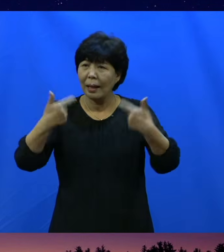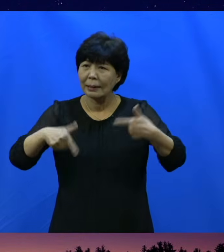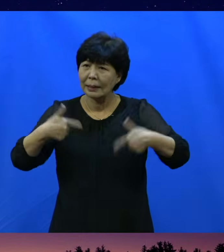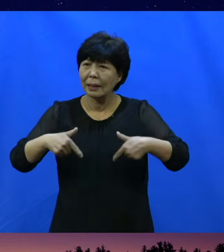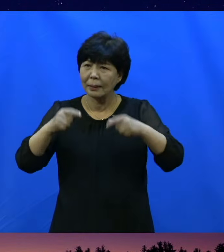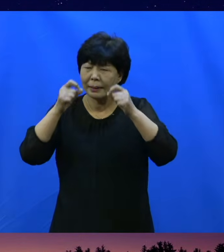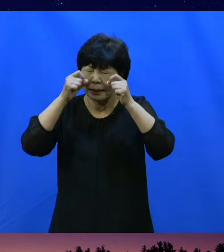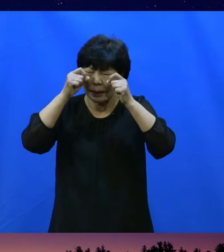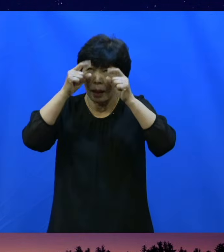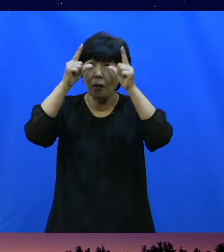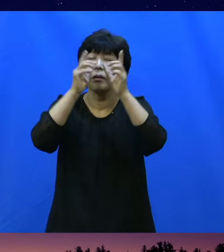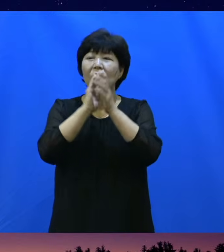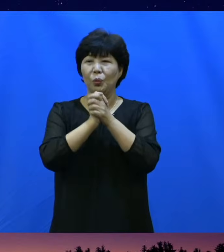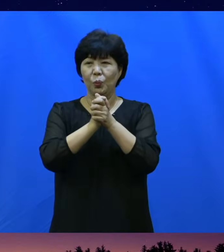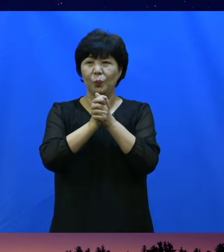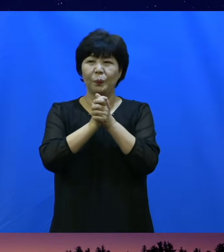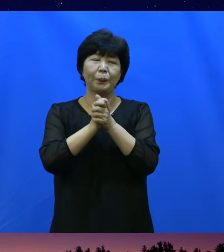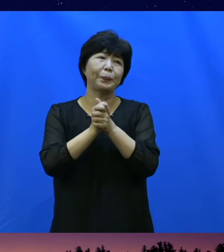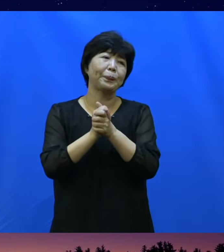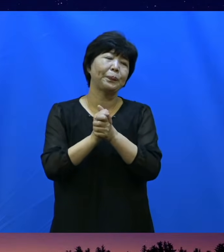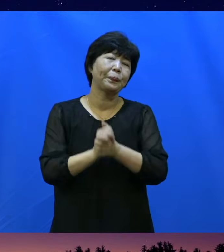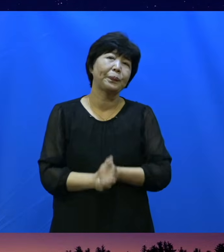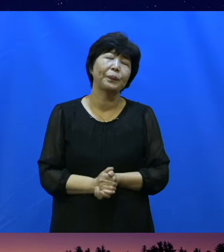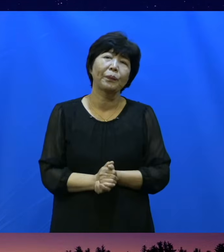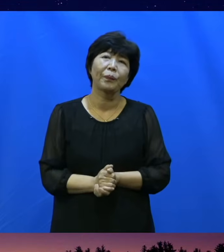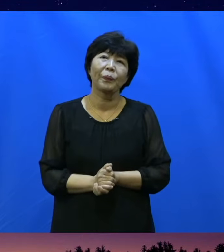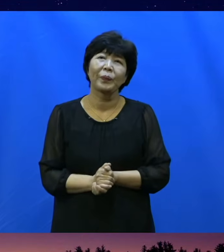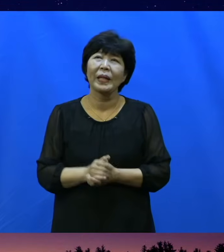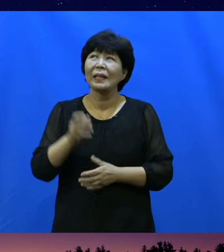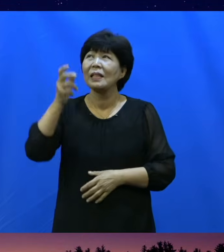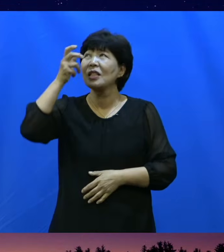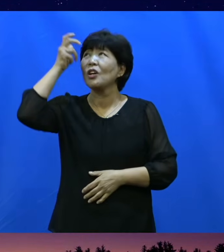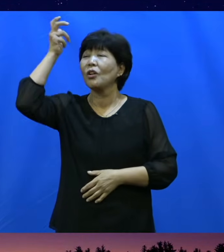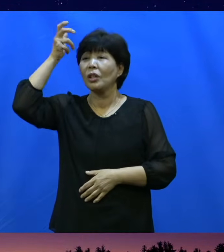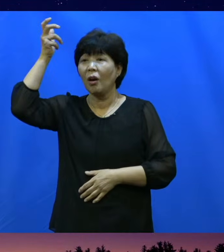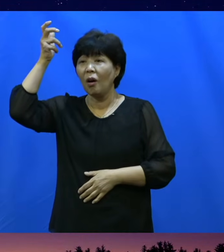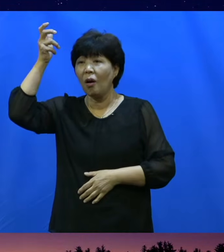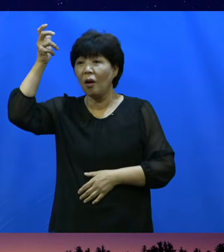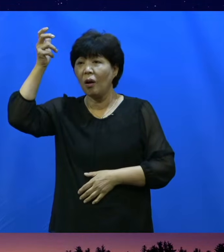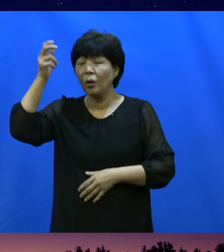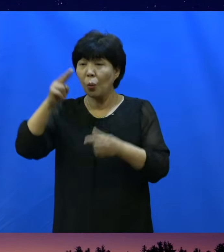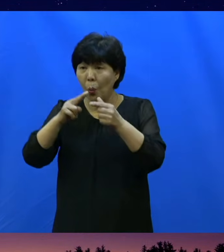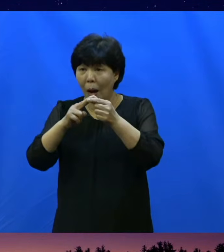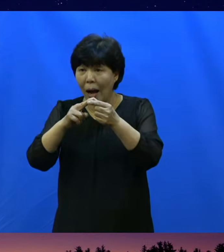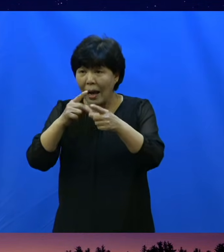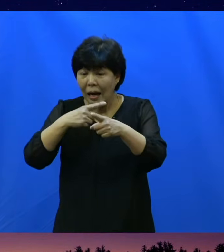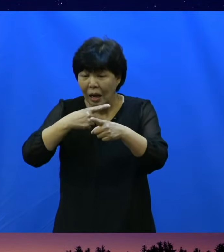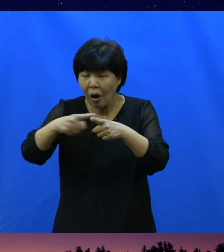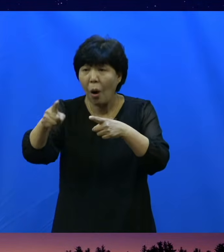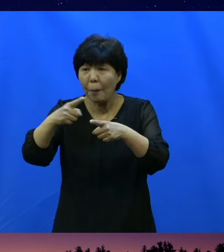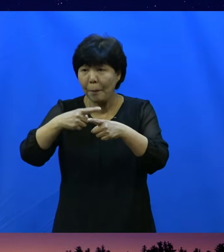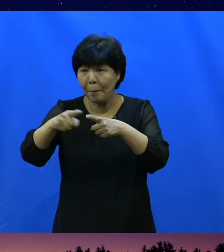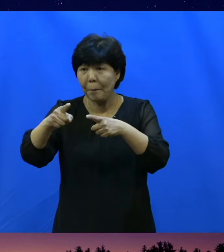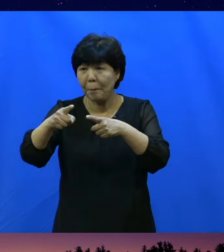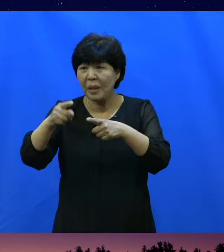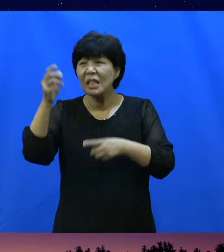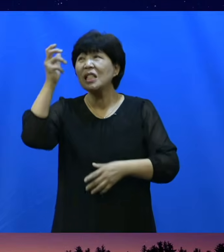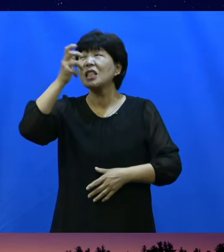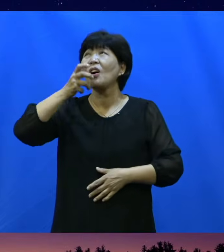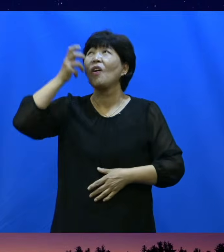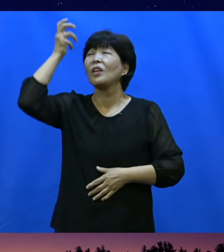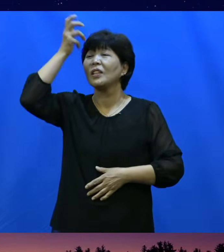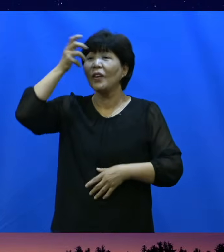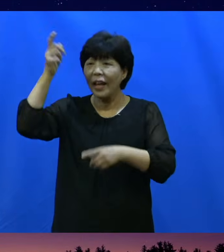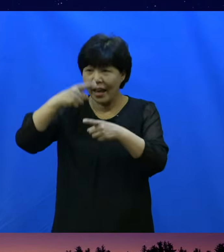기도해야 된다. 여러분, 성령과 성령 검, 예, 성령의 검이라고 했잖아요,